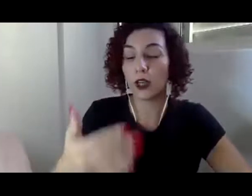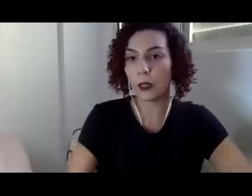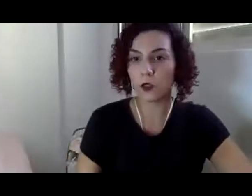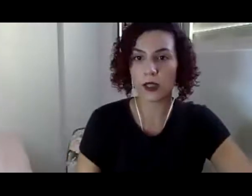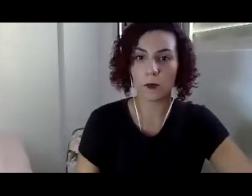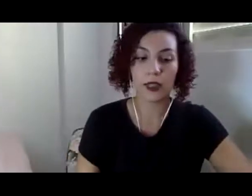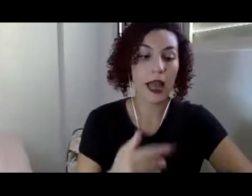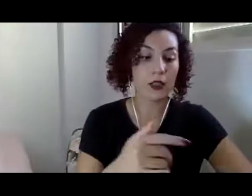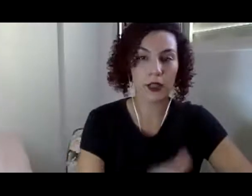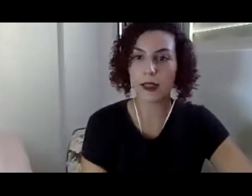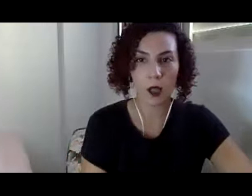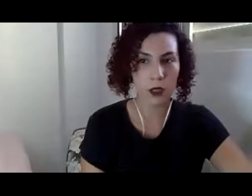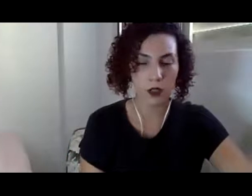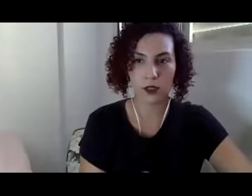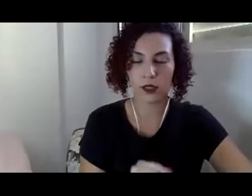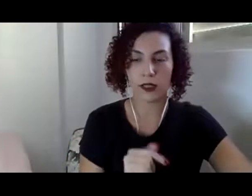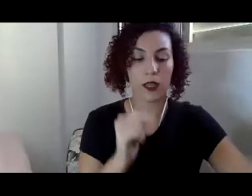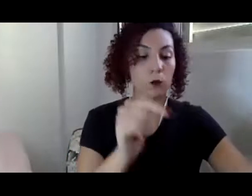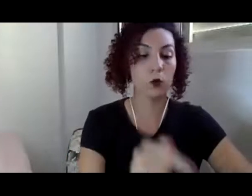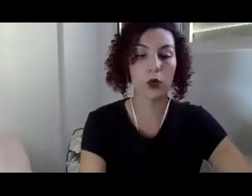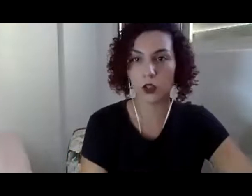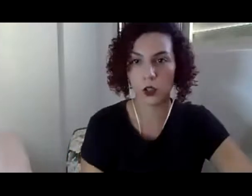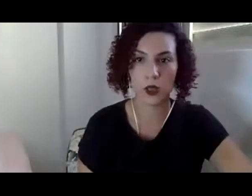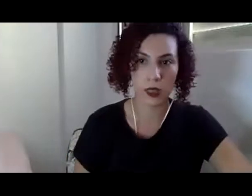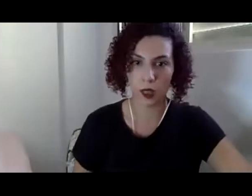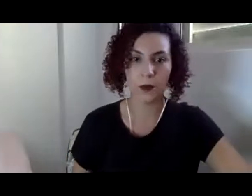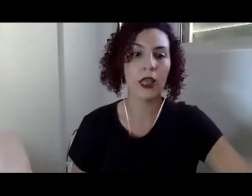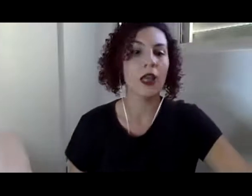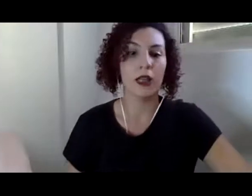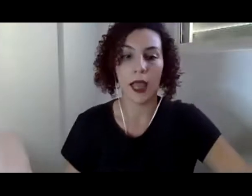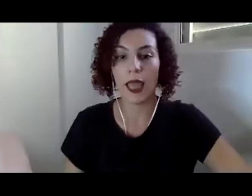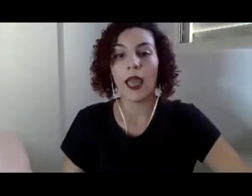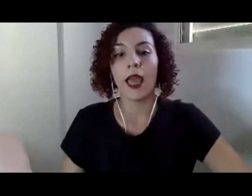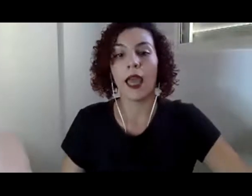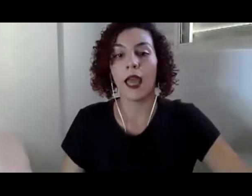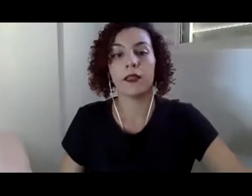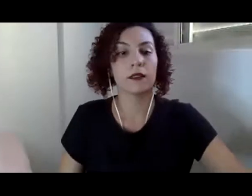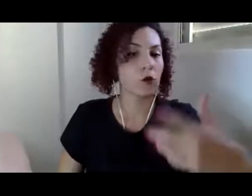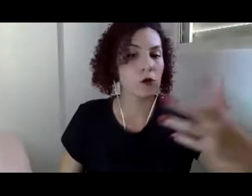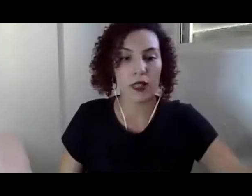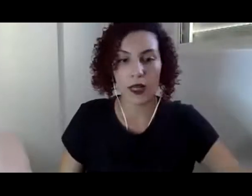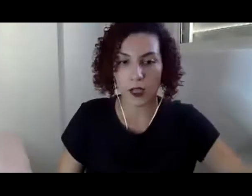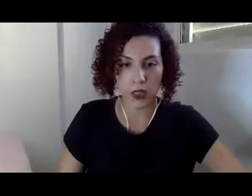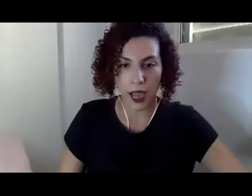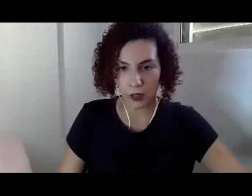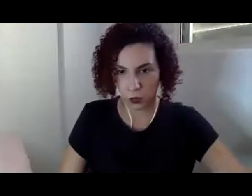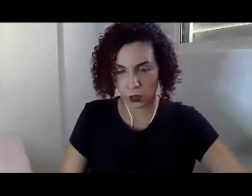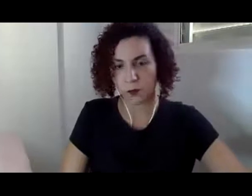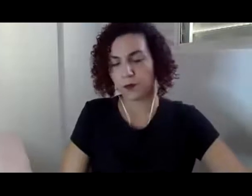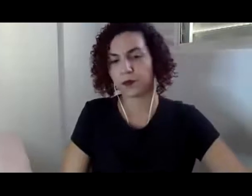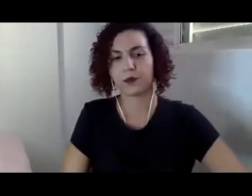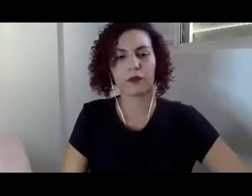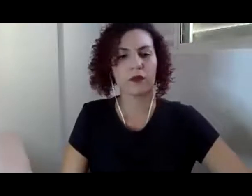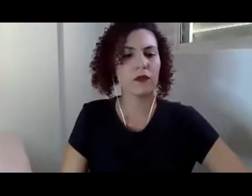esse direito de acessibilidade nas aulas de legislação, durante o exame, né, então, nos materiais